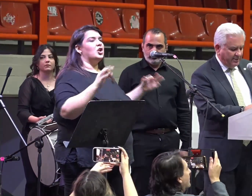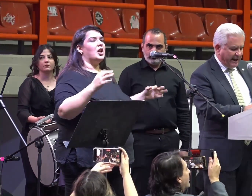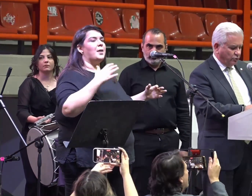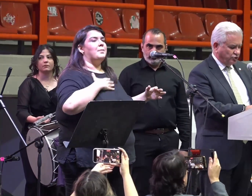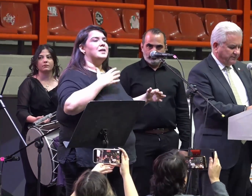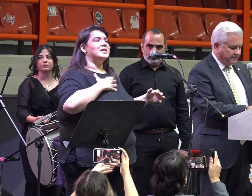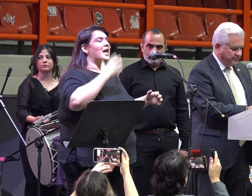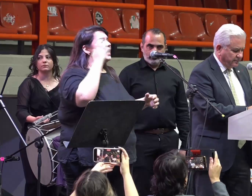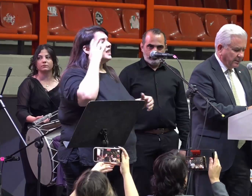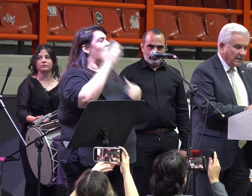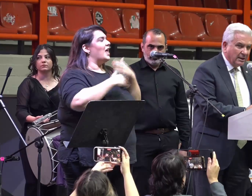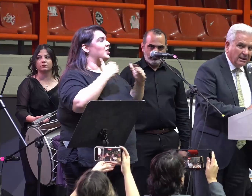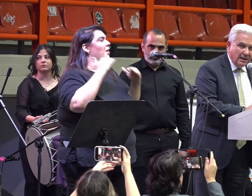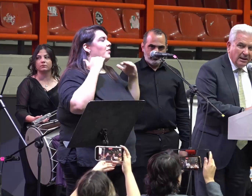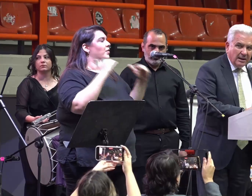τα έθιμά τους.